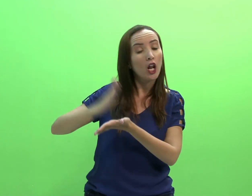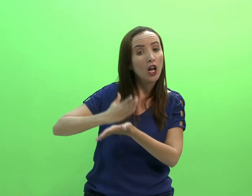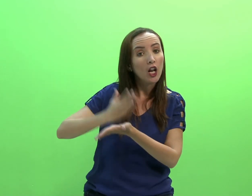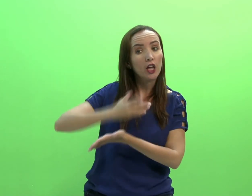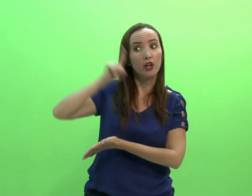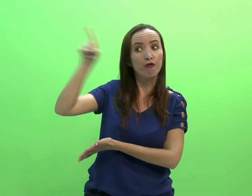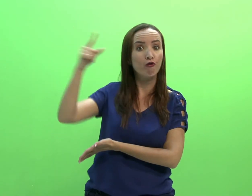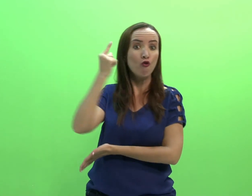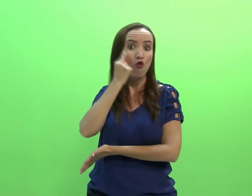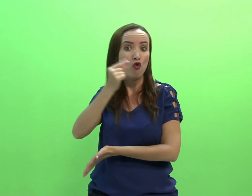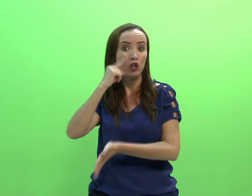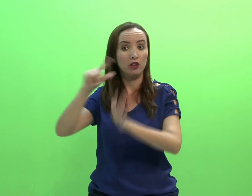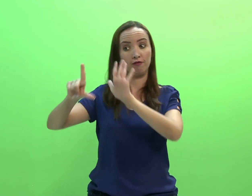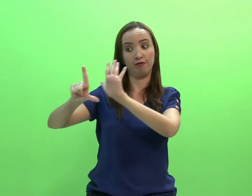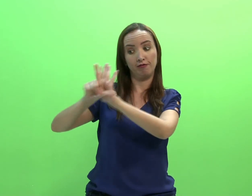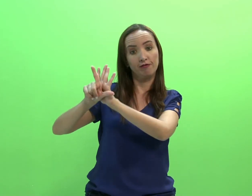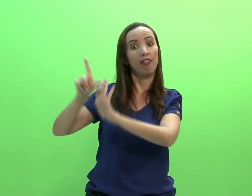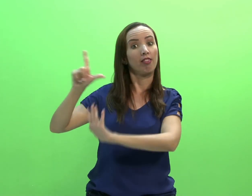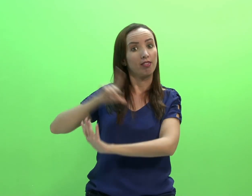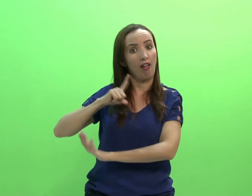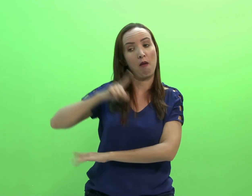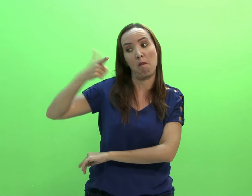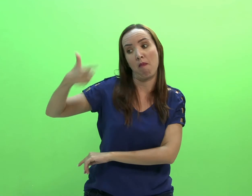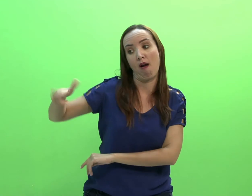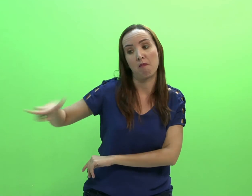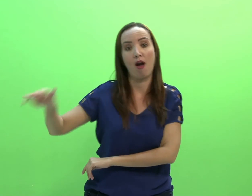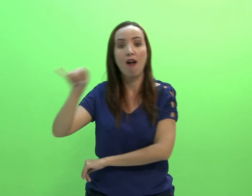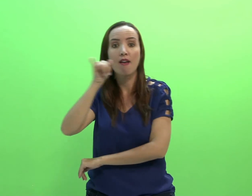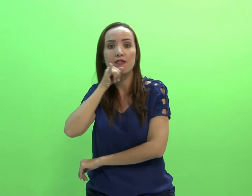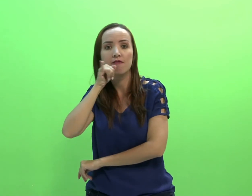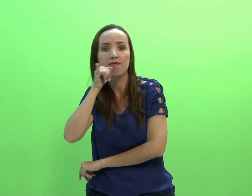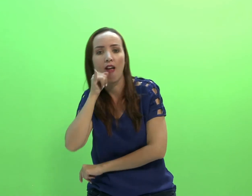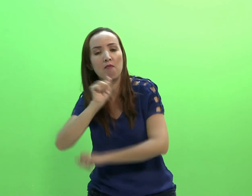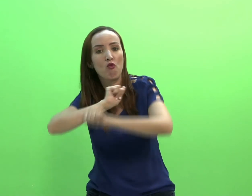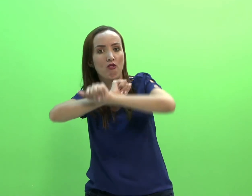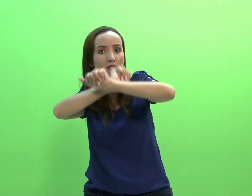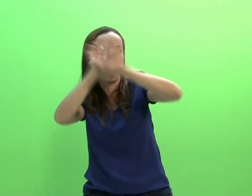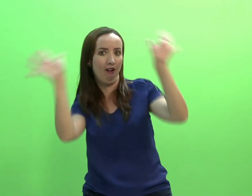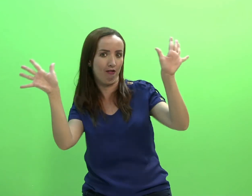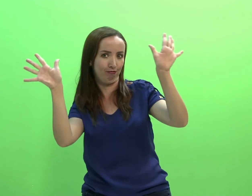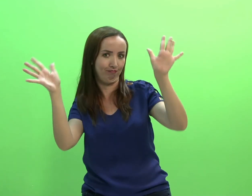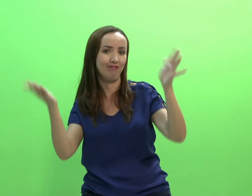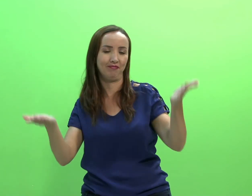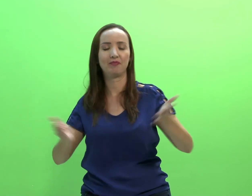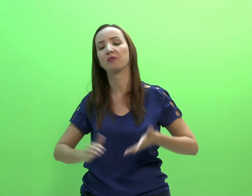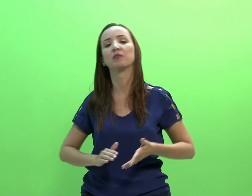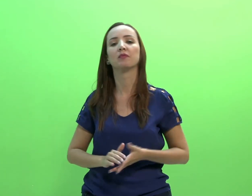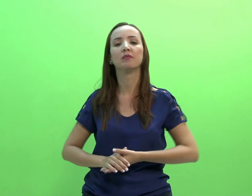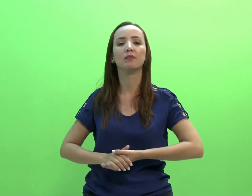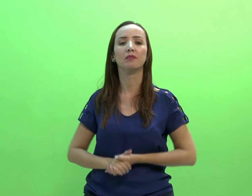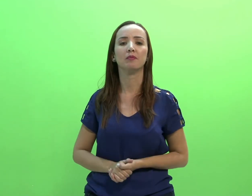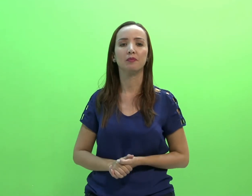seu texto. Você vai explicar na nota de rodapé. Então, lá vai dar exemplo, lá vai clarear.